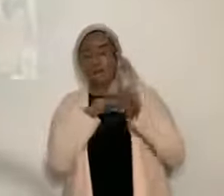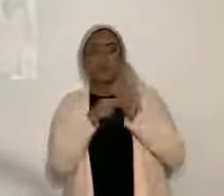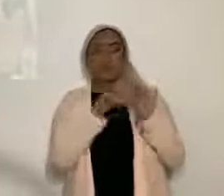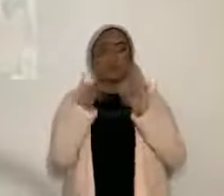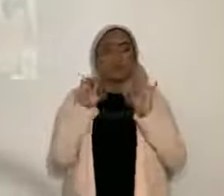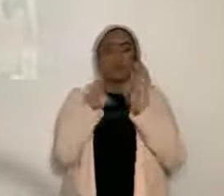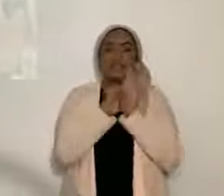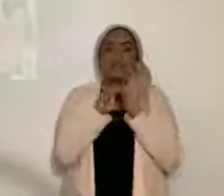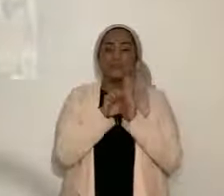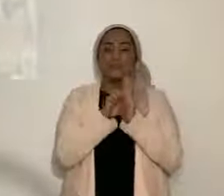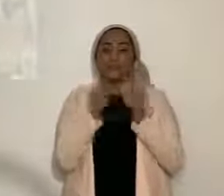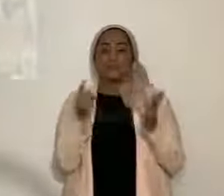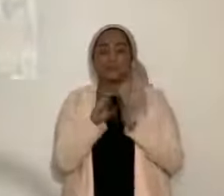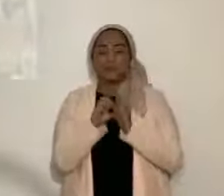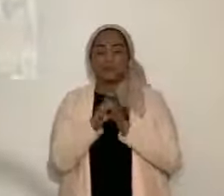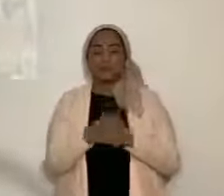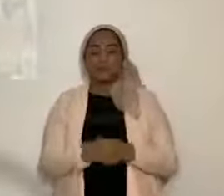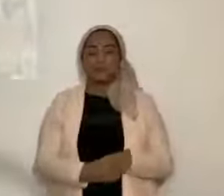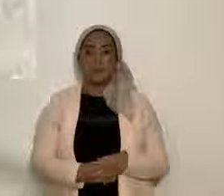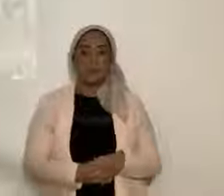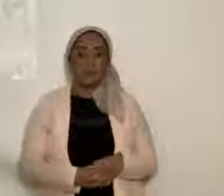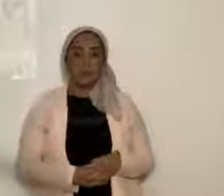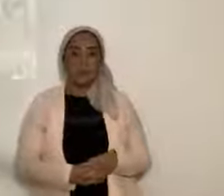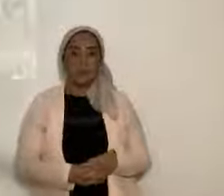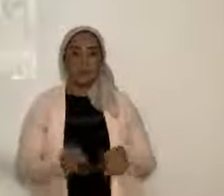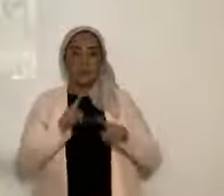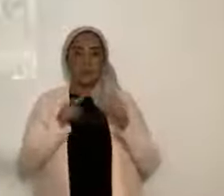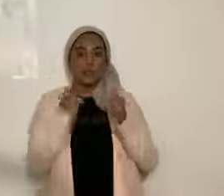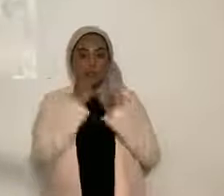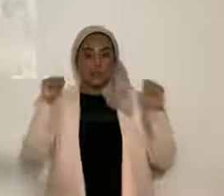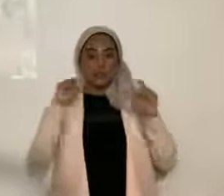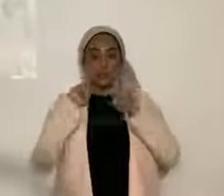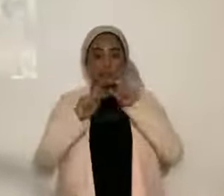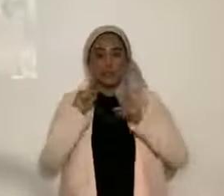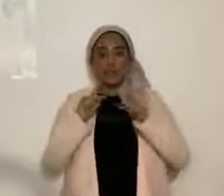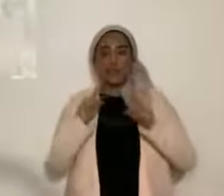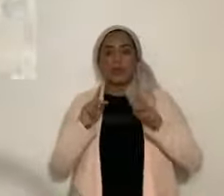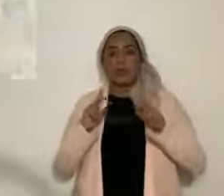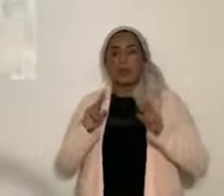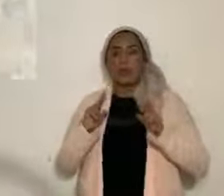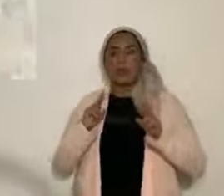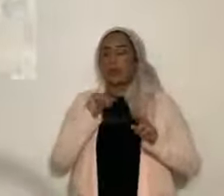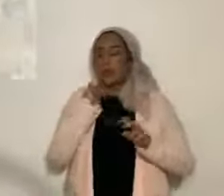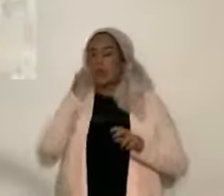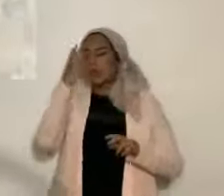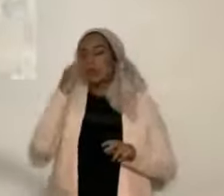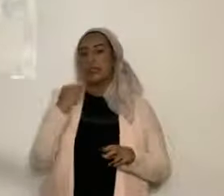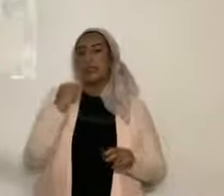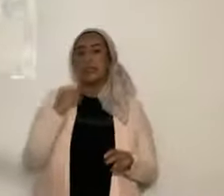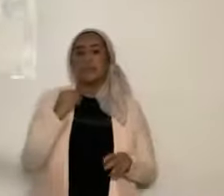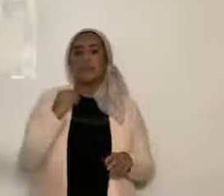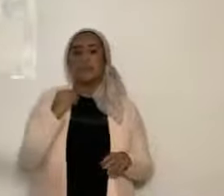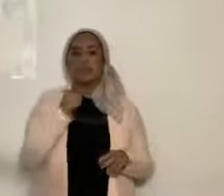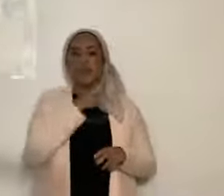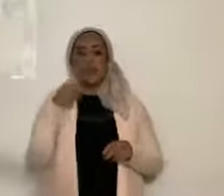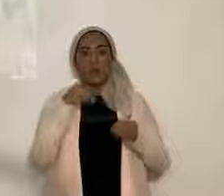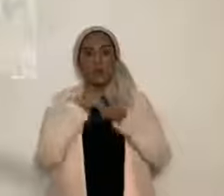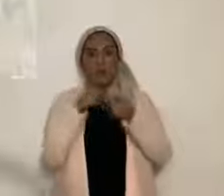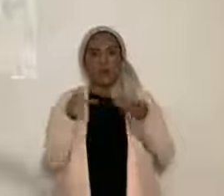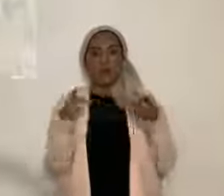manera simbólica. Sí, pero los salvos ya estaban no durmiendo, sino en el seno de